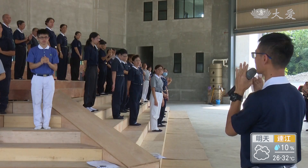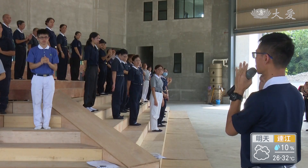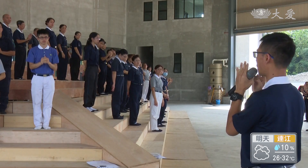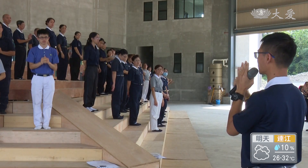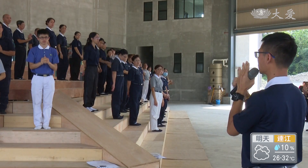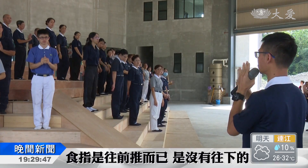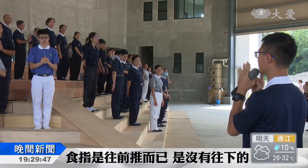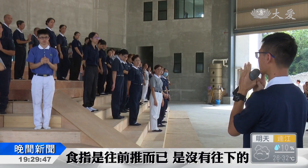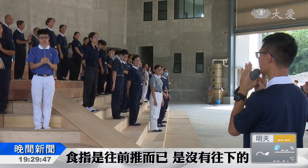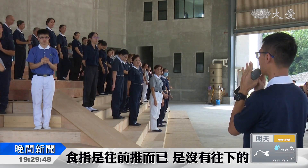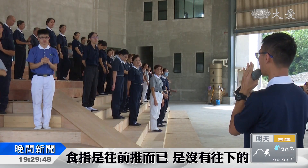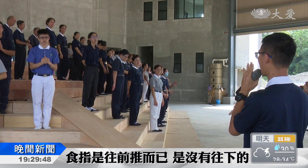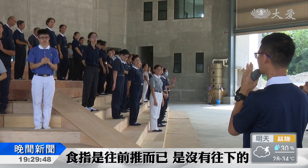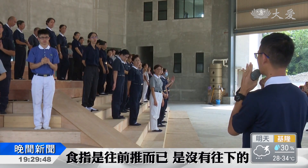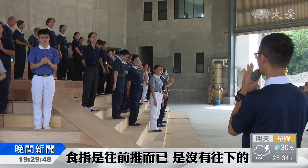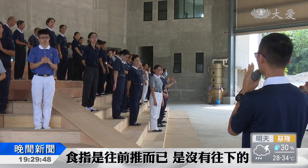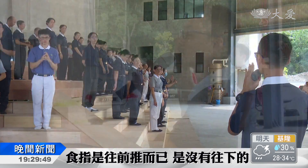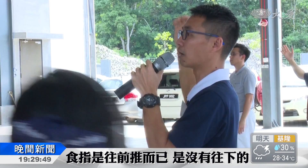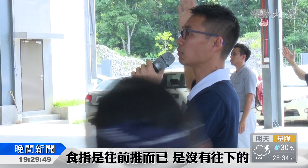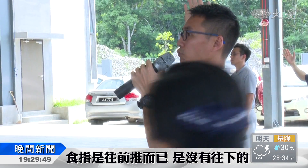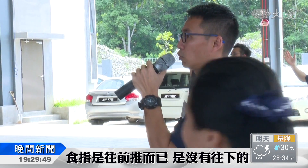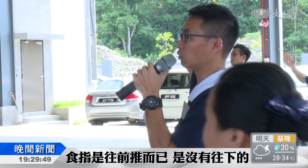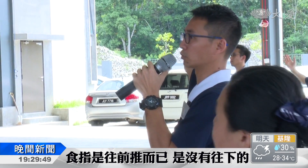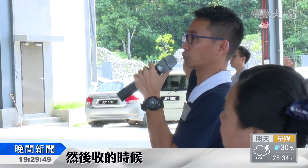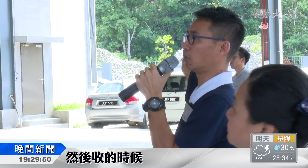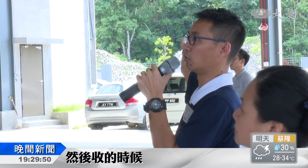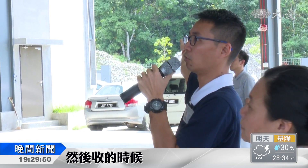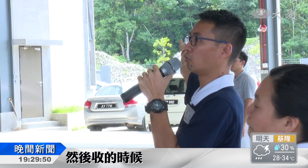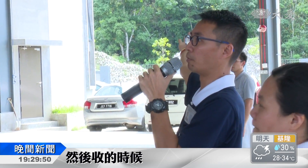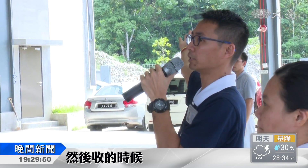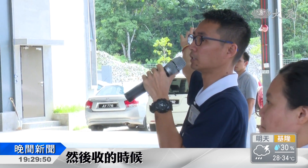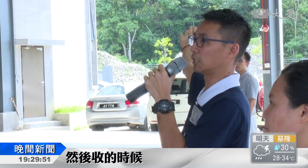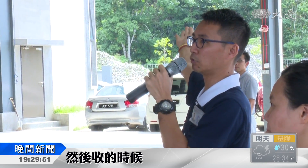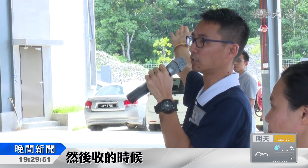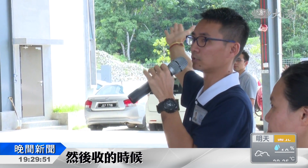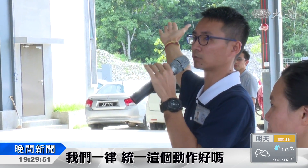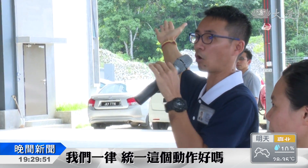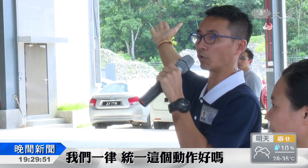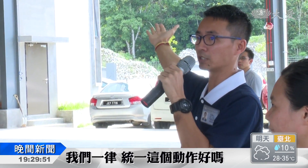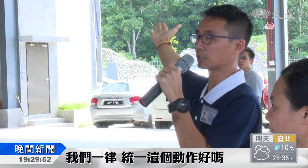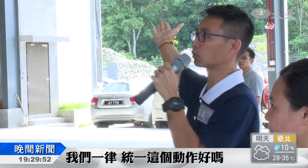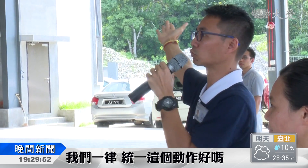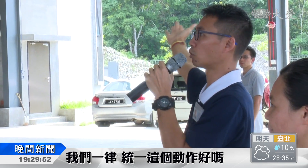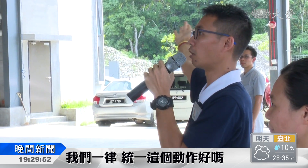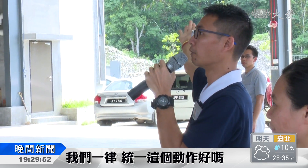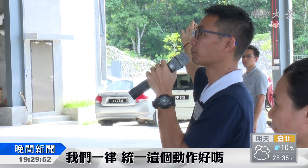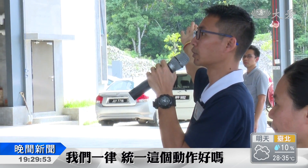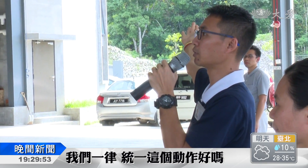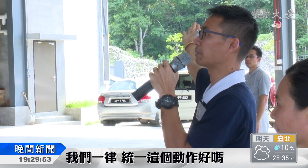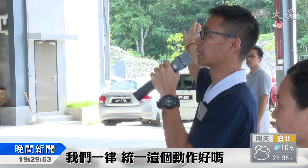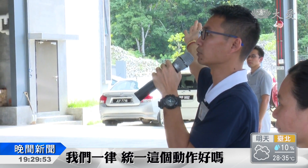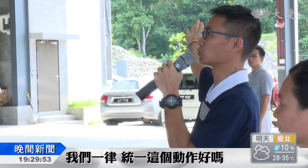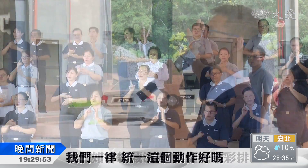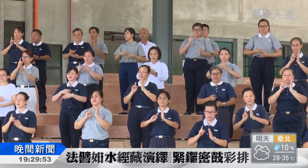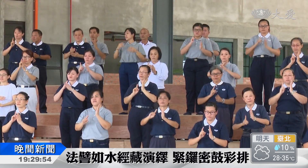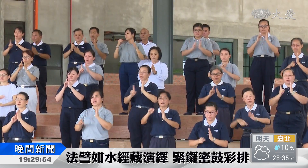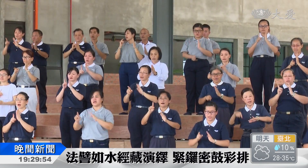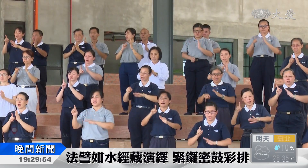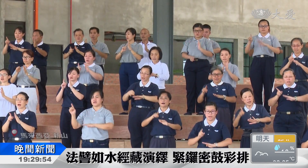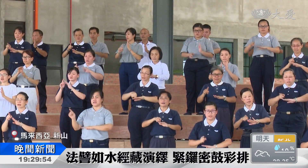是往前推 也是沒有往下的然後收的時候我們一律統一這個動作經過數個月的排練